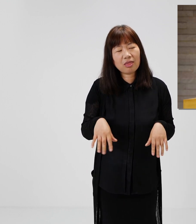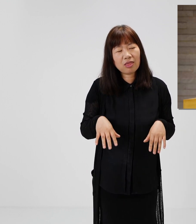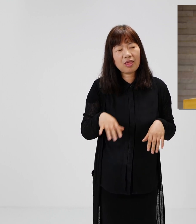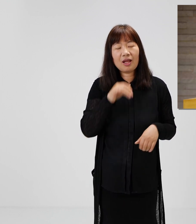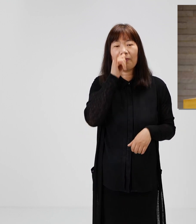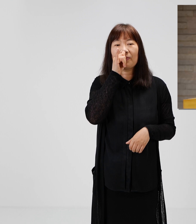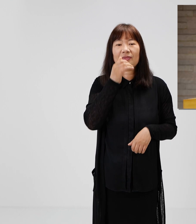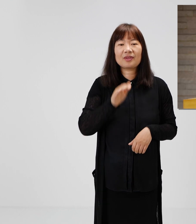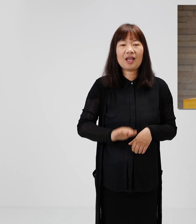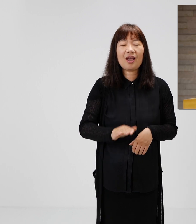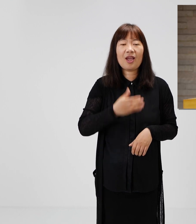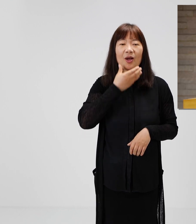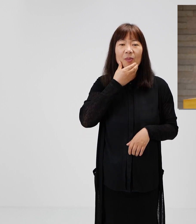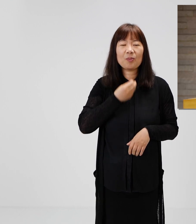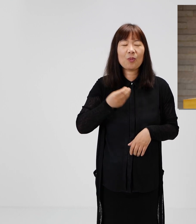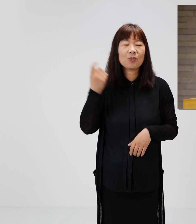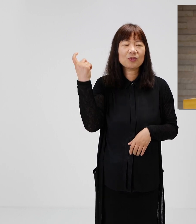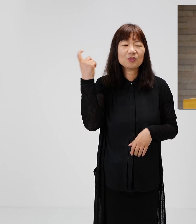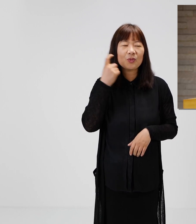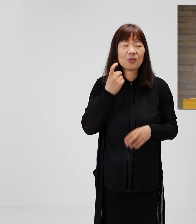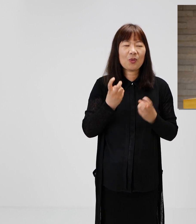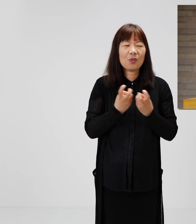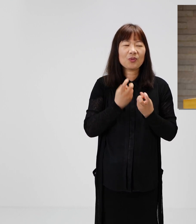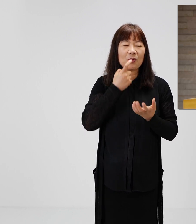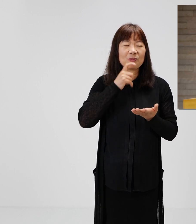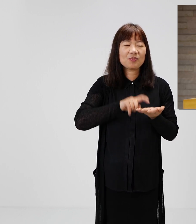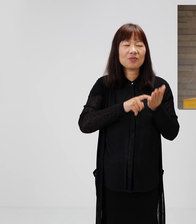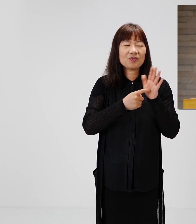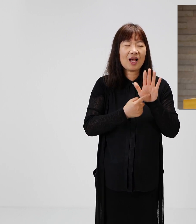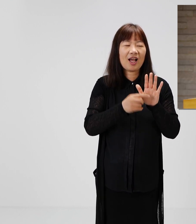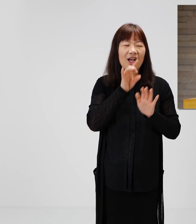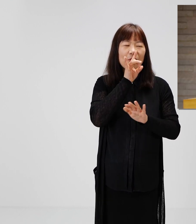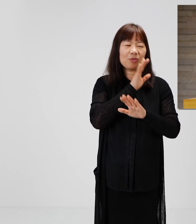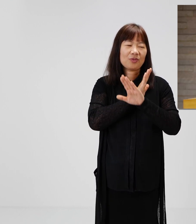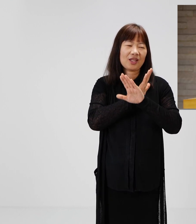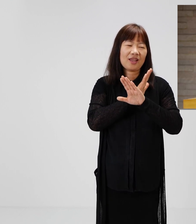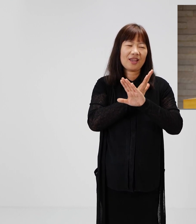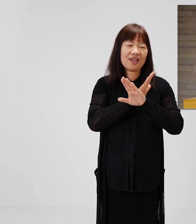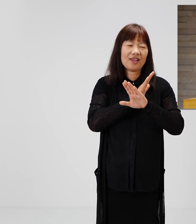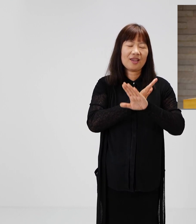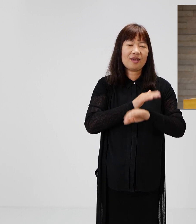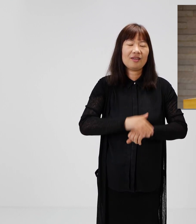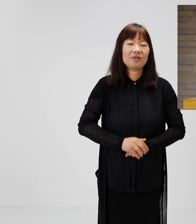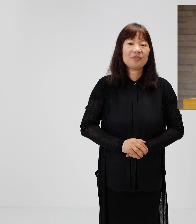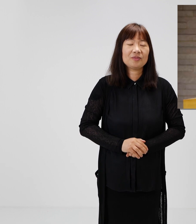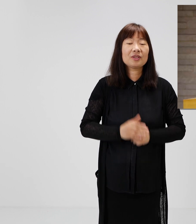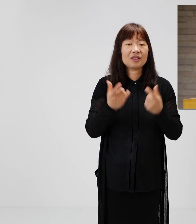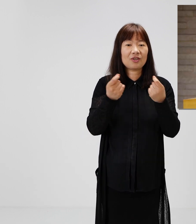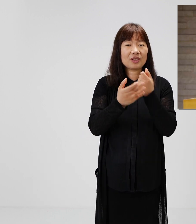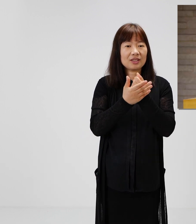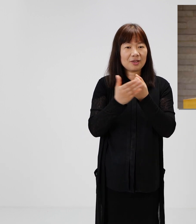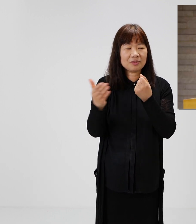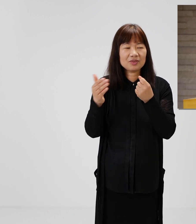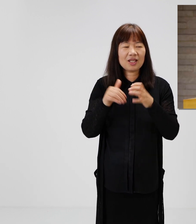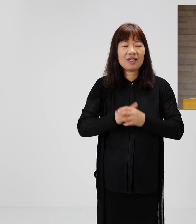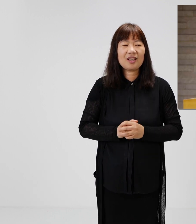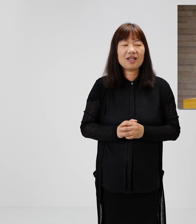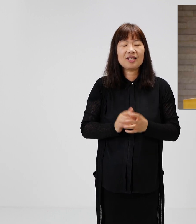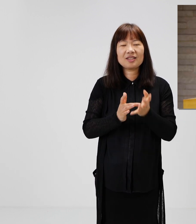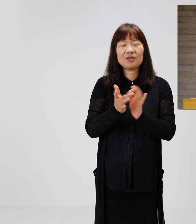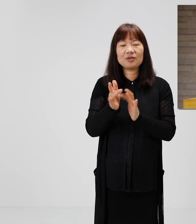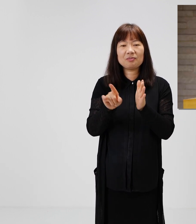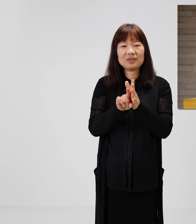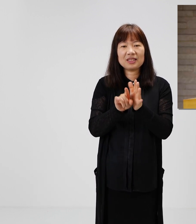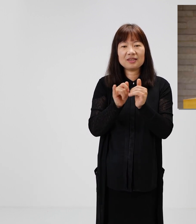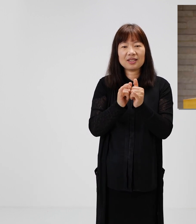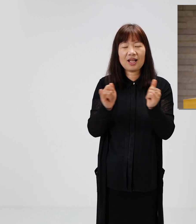만드는데 행복이라는 소리가 어떻게 쉽게 나와요? 그럴 수가 없는 거예요. 그래서